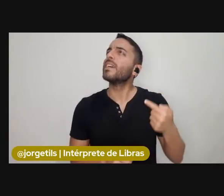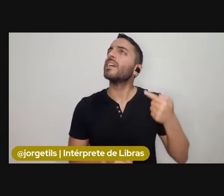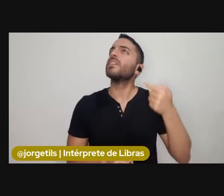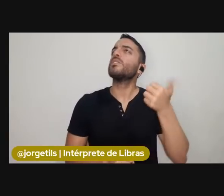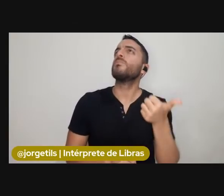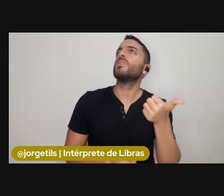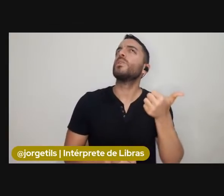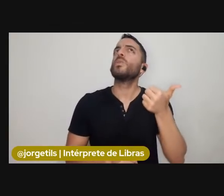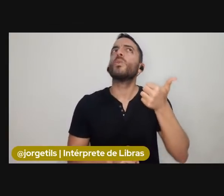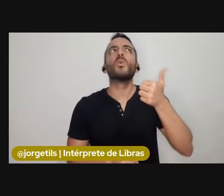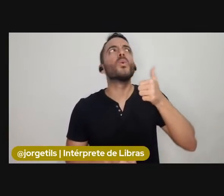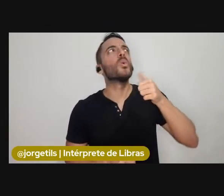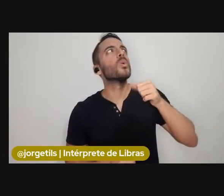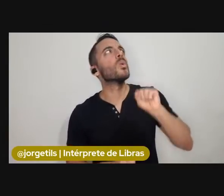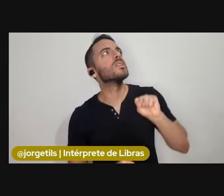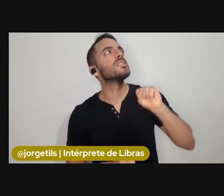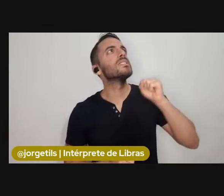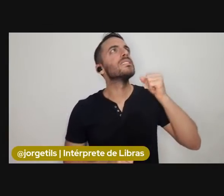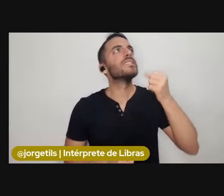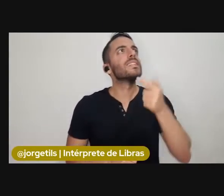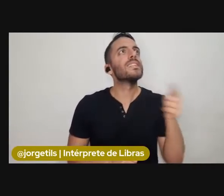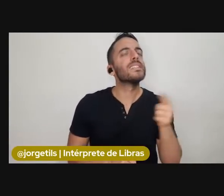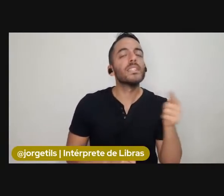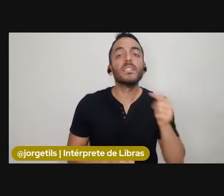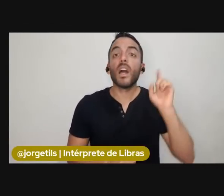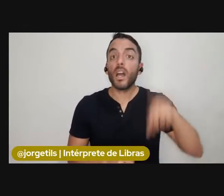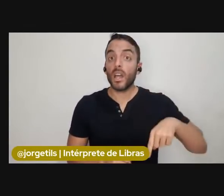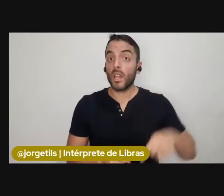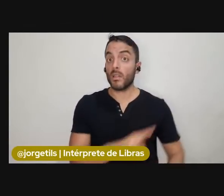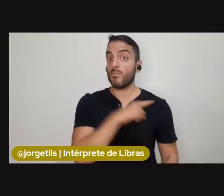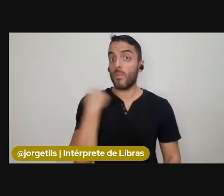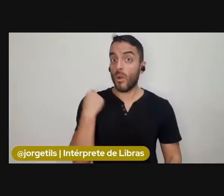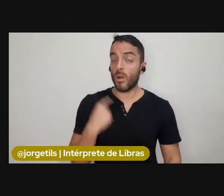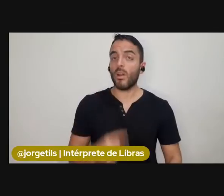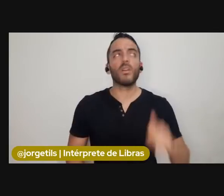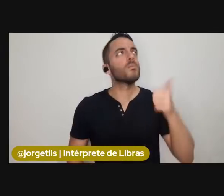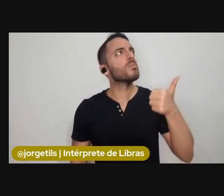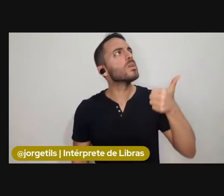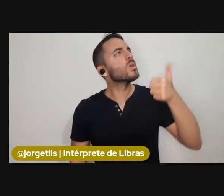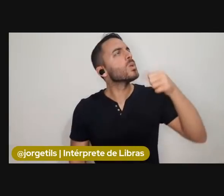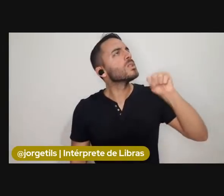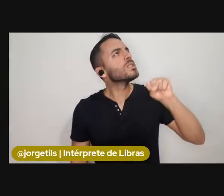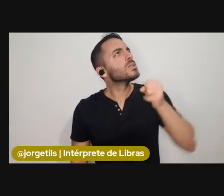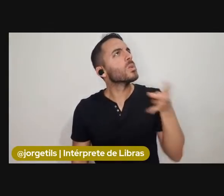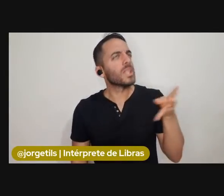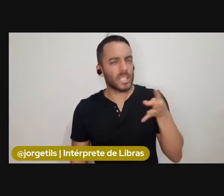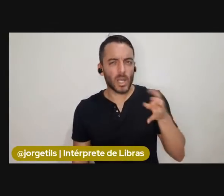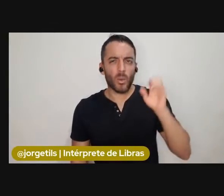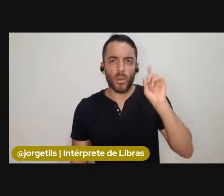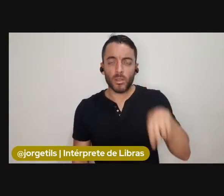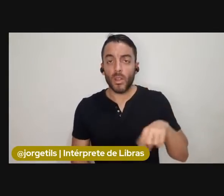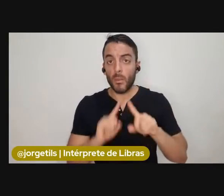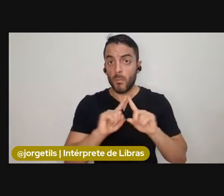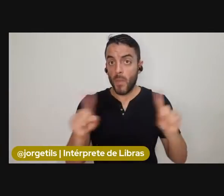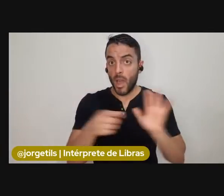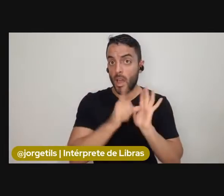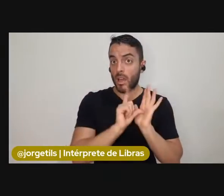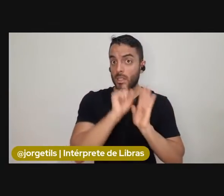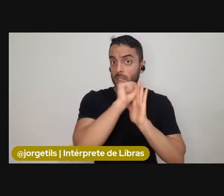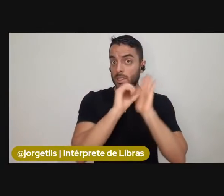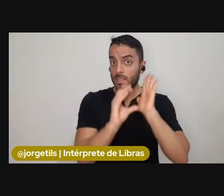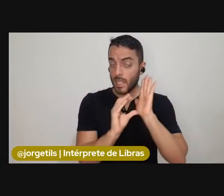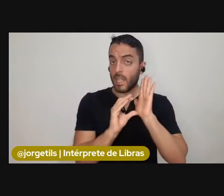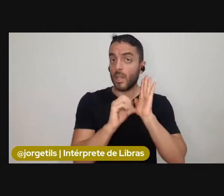1767, até John Dalton ele morre em 1844, mais ou menos. Então, John Dalton, lá no século XVII, junto com